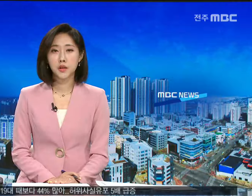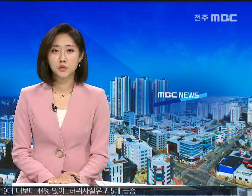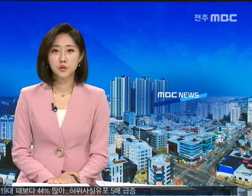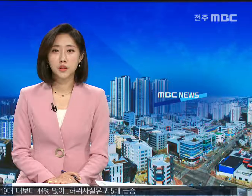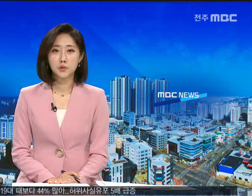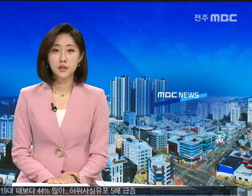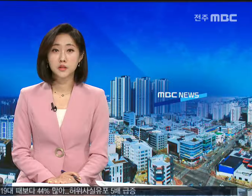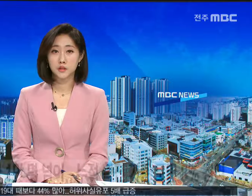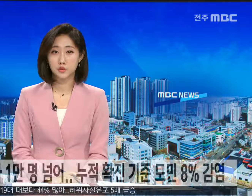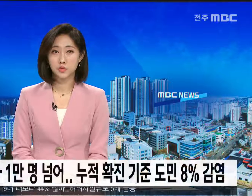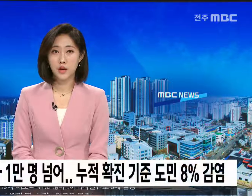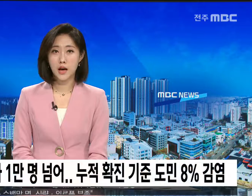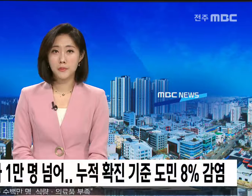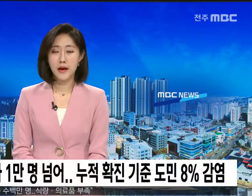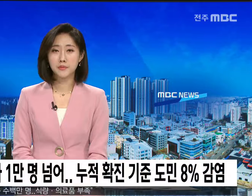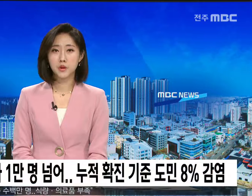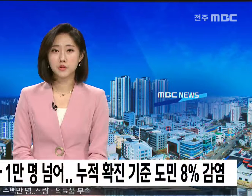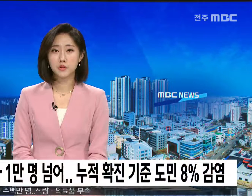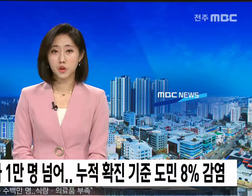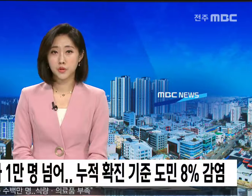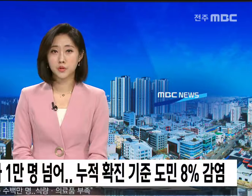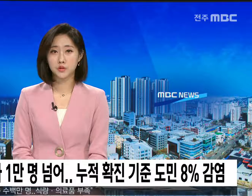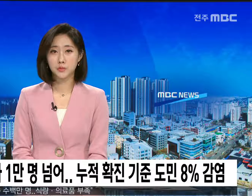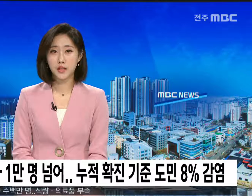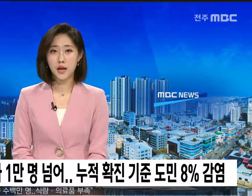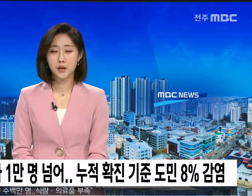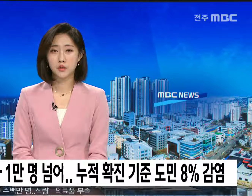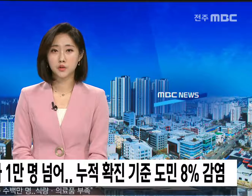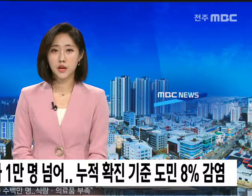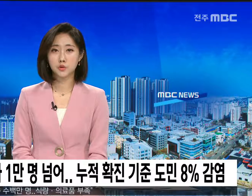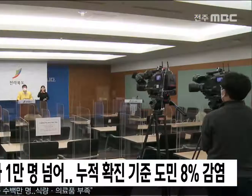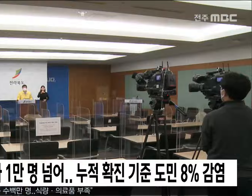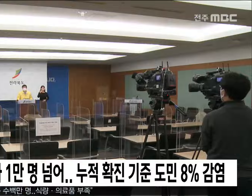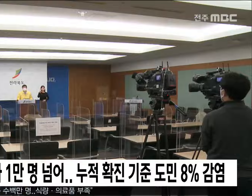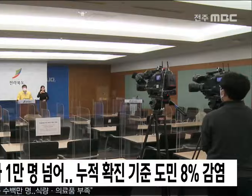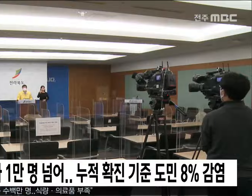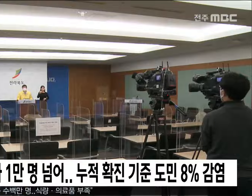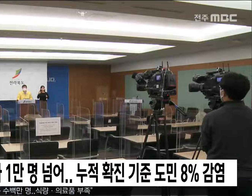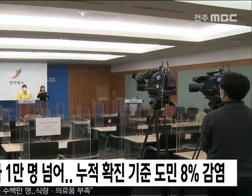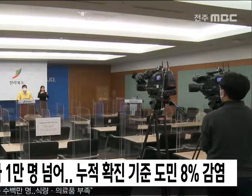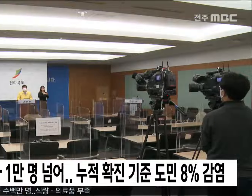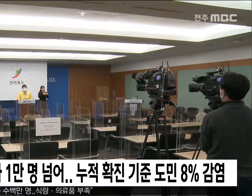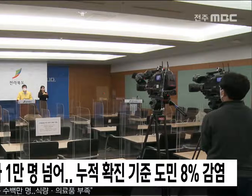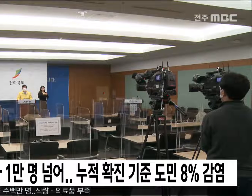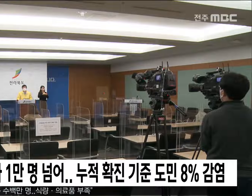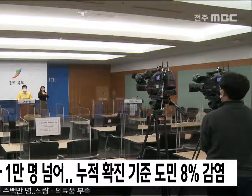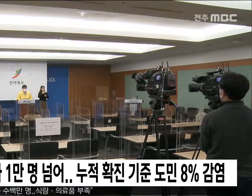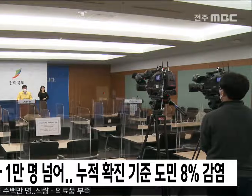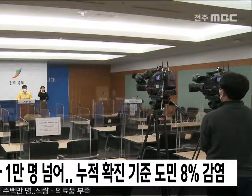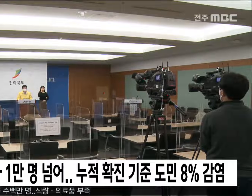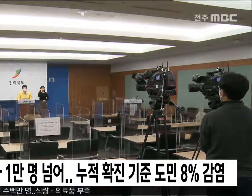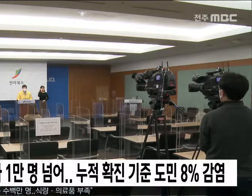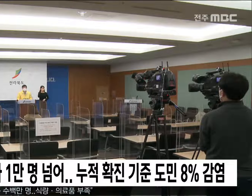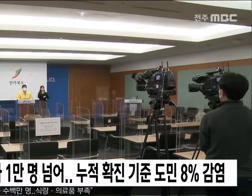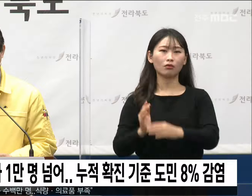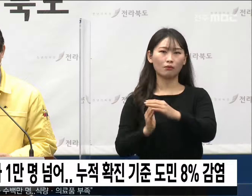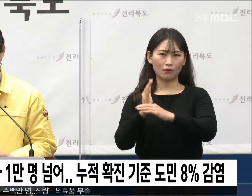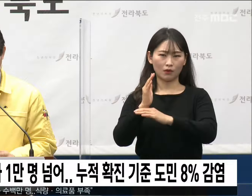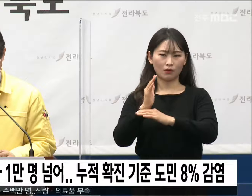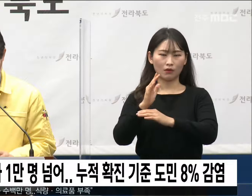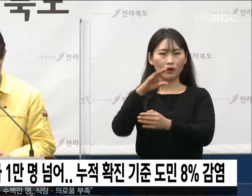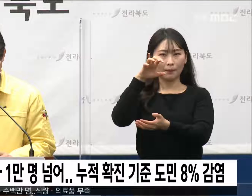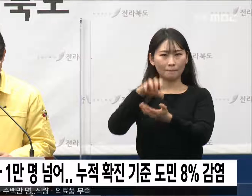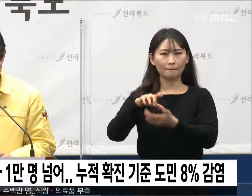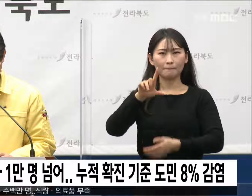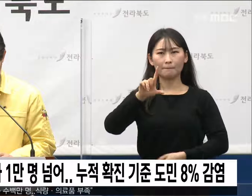돈을 코론 알고 1일 확진 자수가 만 명을 넘어섰습니다 어제 하루 돈의 확진 자수는 많지 15명으로 전주